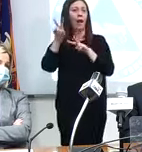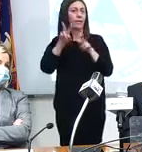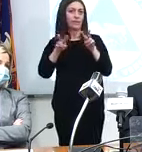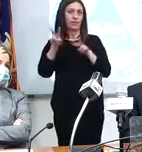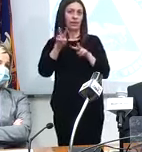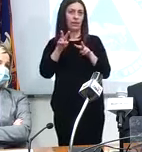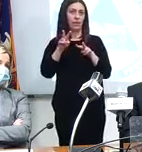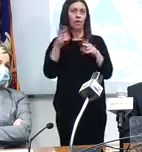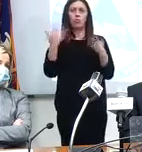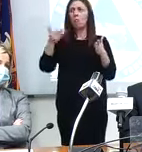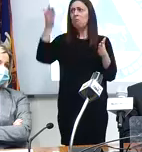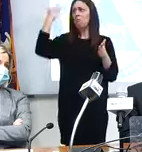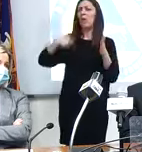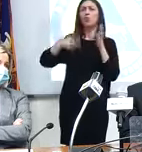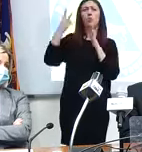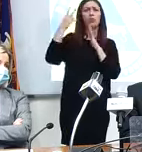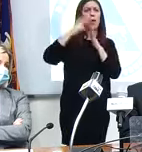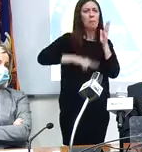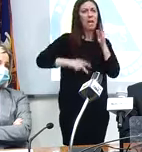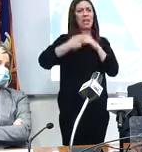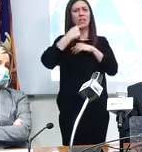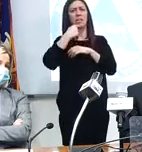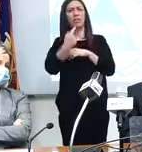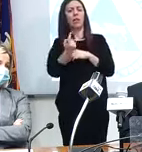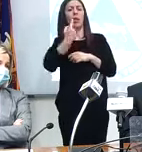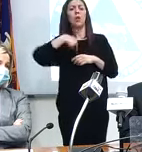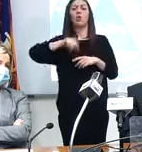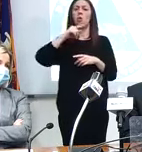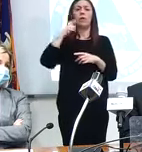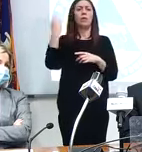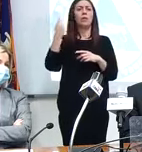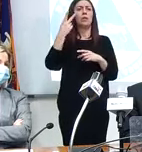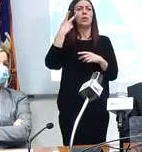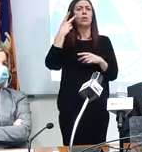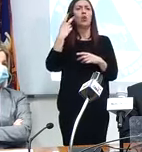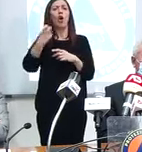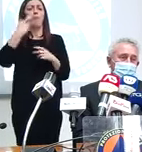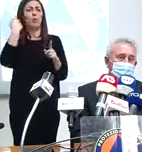per 2 mesi perché trovavamo più positivi di tutti.